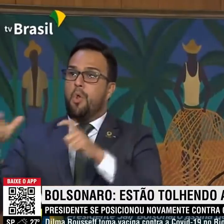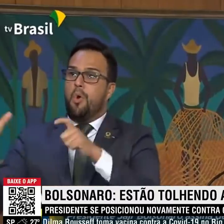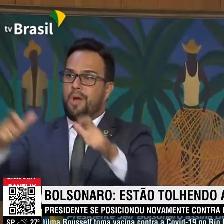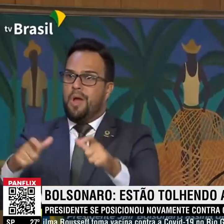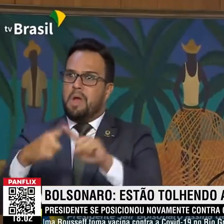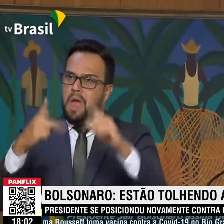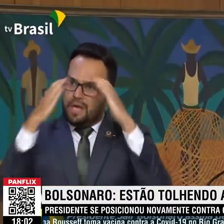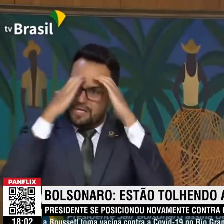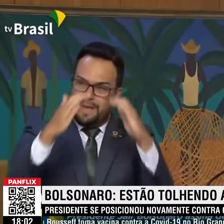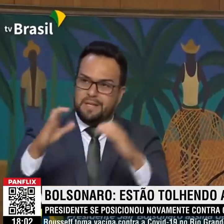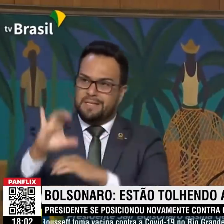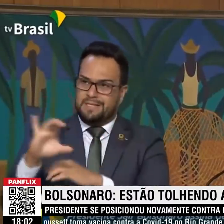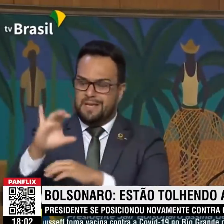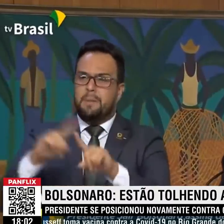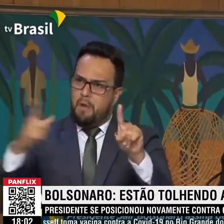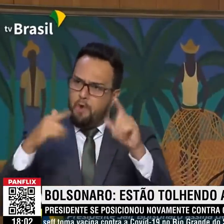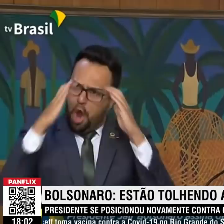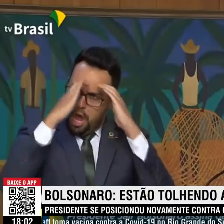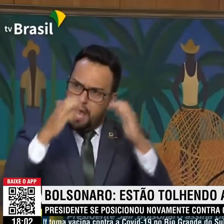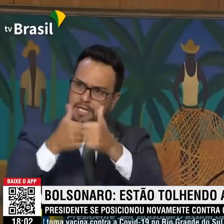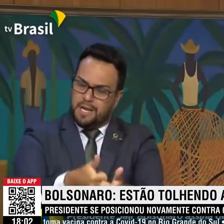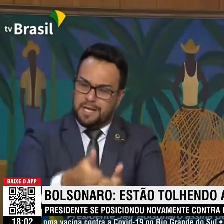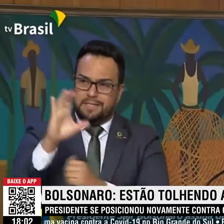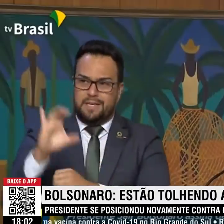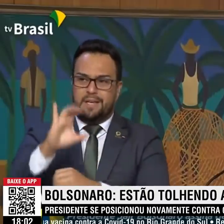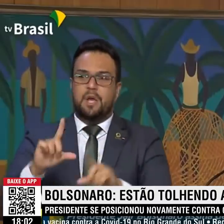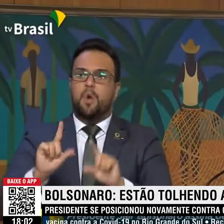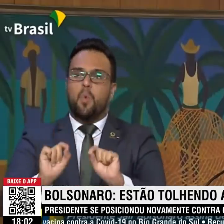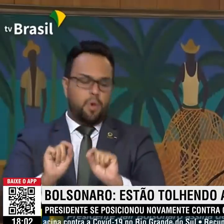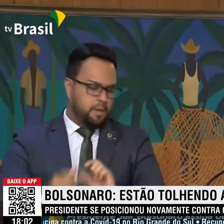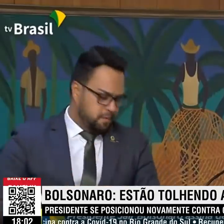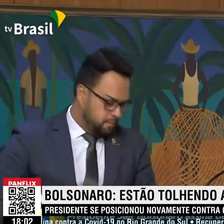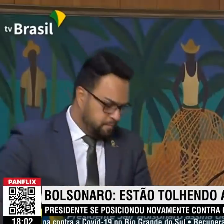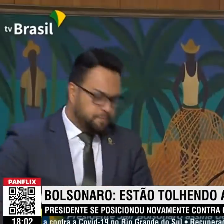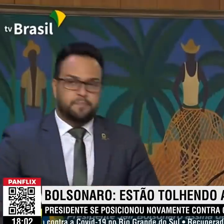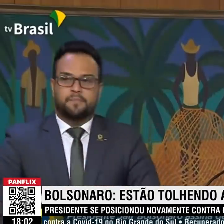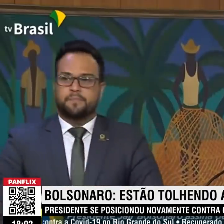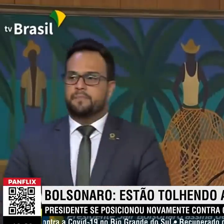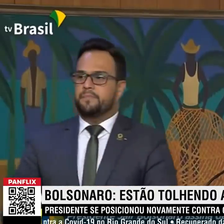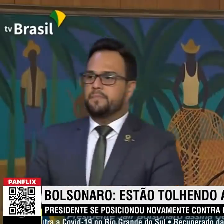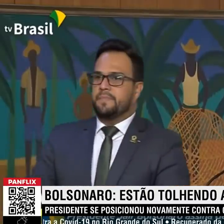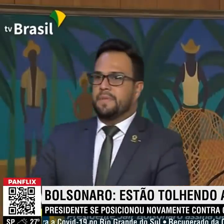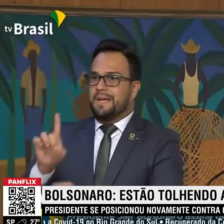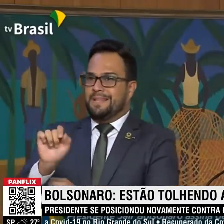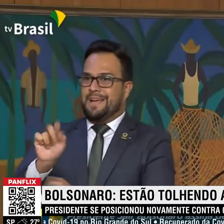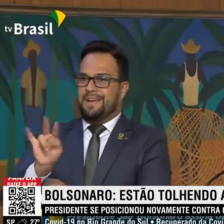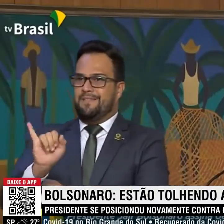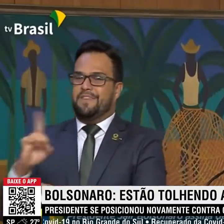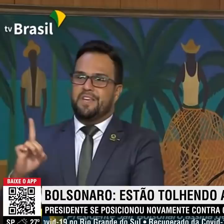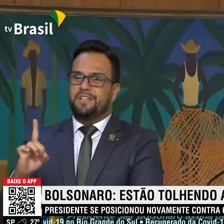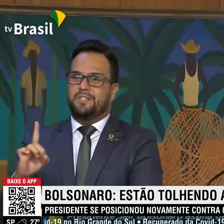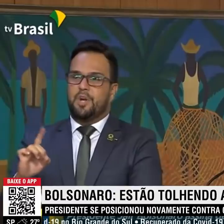essa então eu vou a seguir a sentença declarou aqui David Navarro